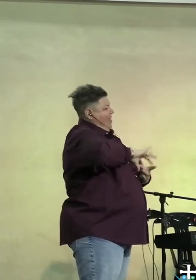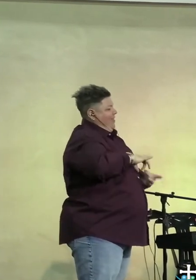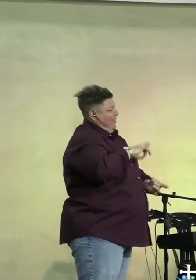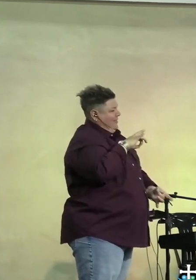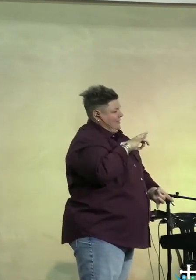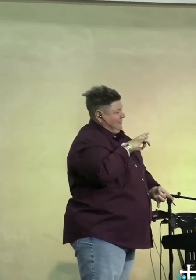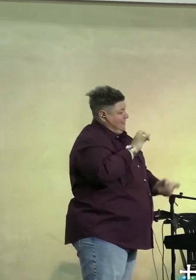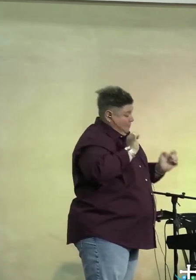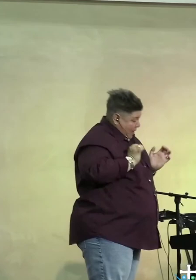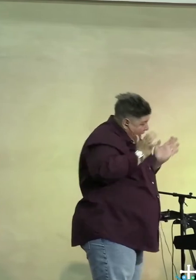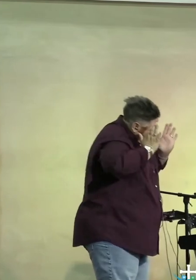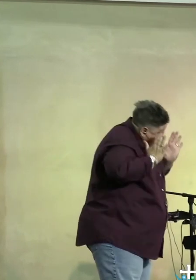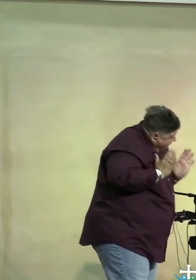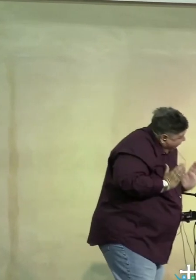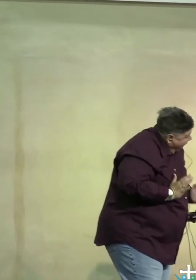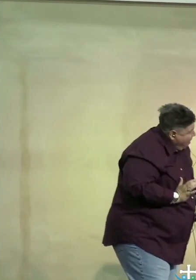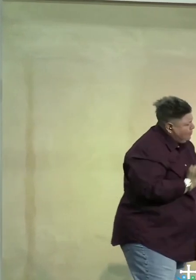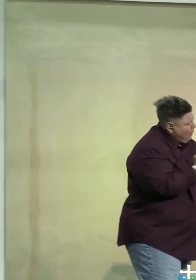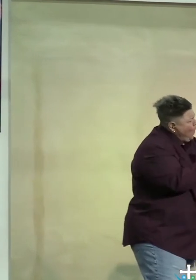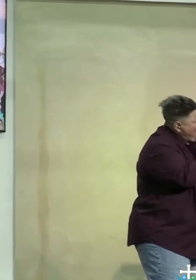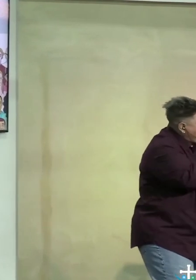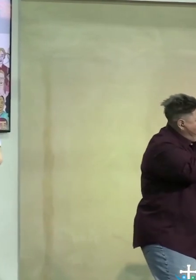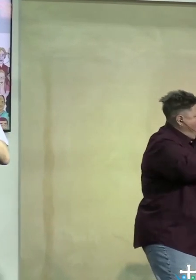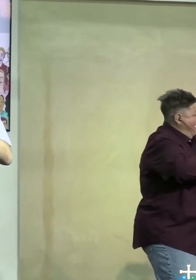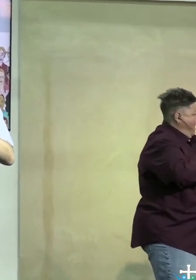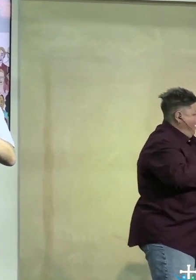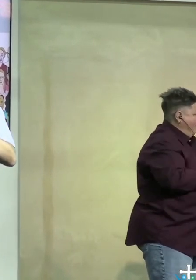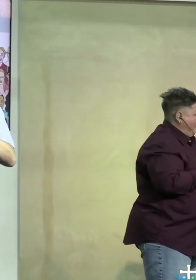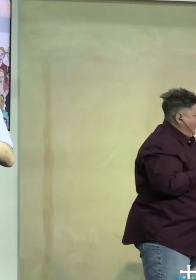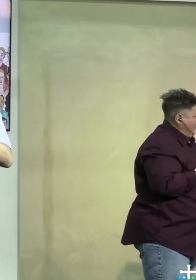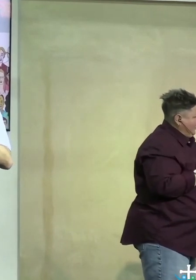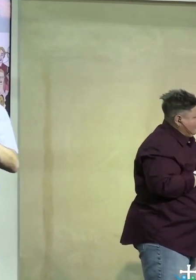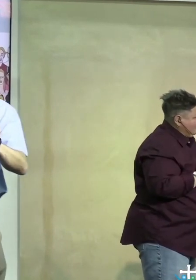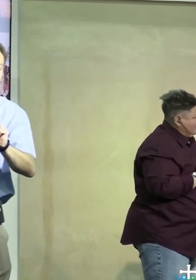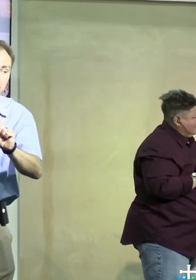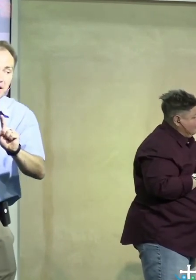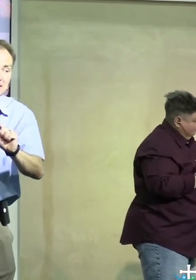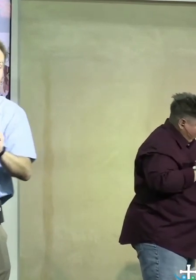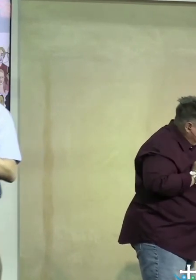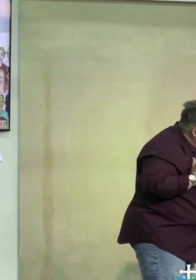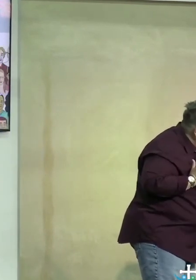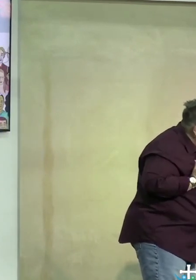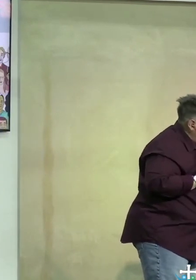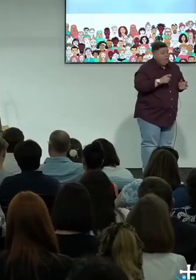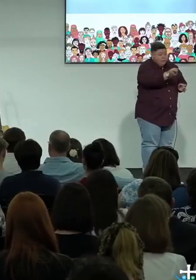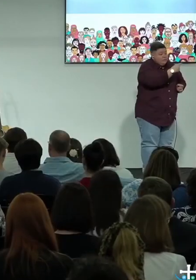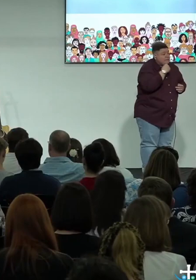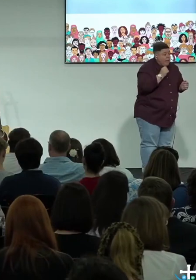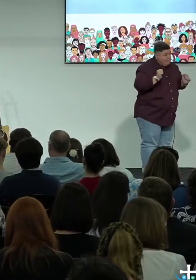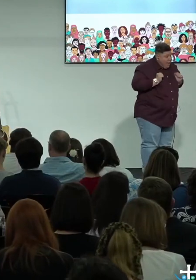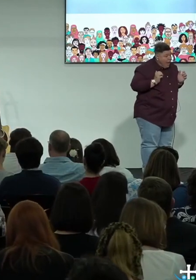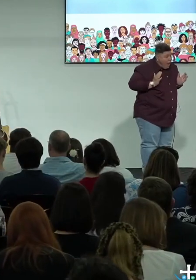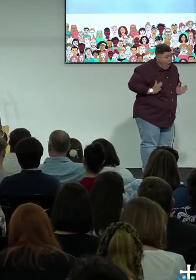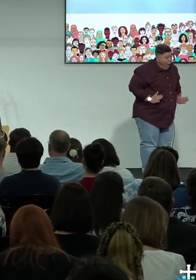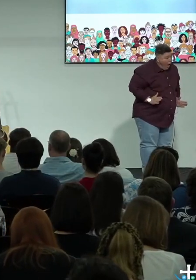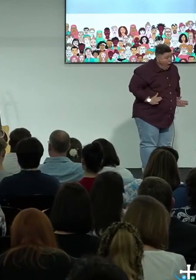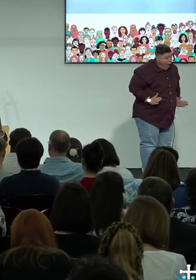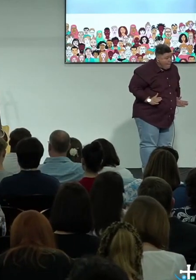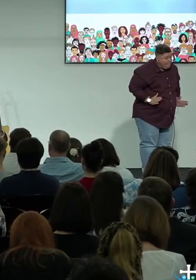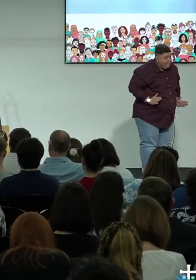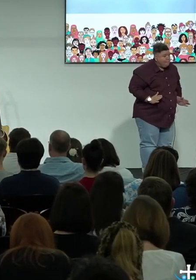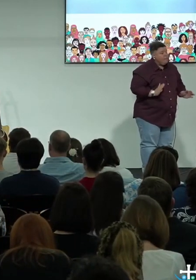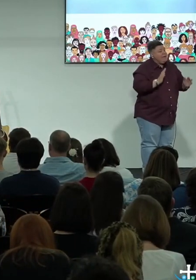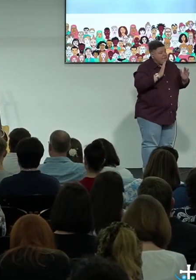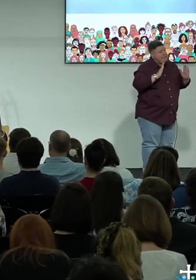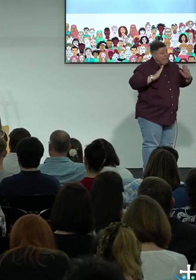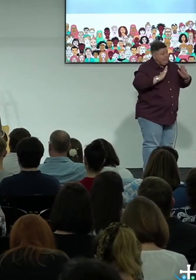Jou liggaam is 'n tempel van die Heilige Gees. Jou liggaam? Sê gou saam, liggaam? Jou liggaam